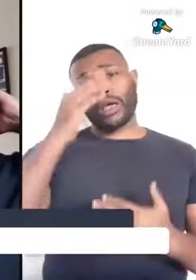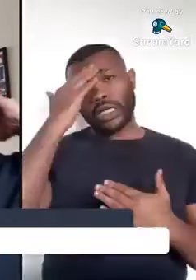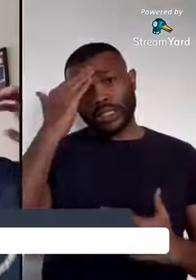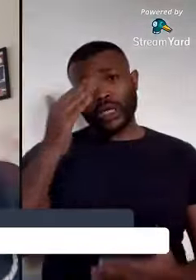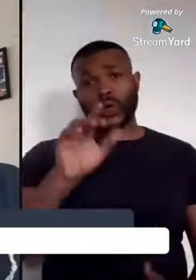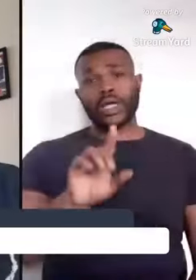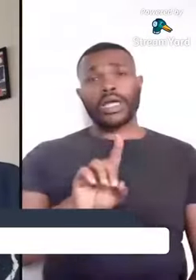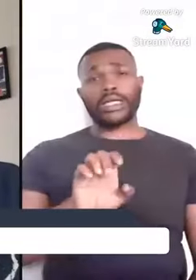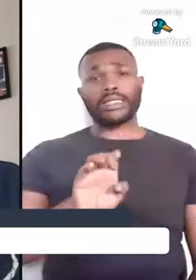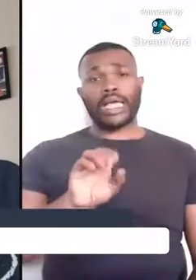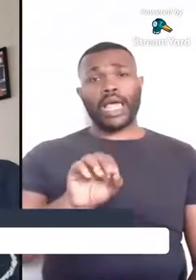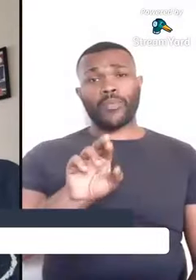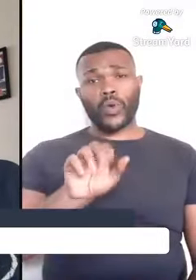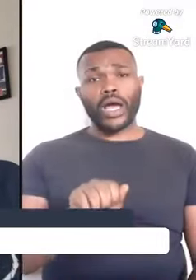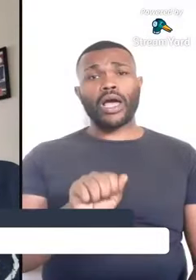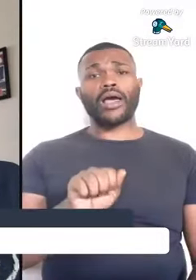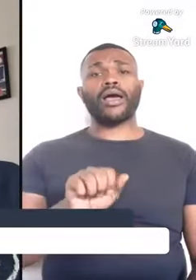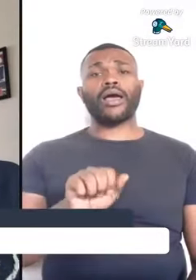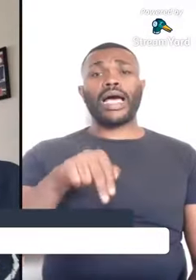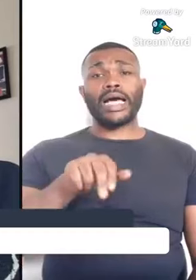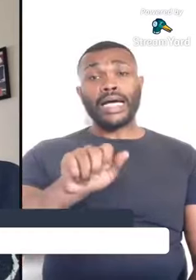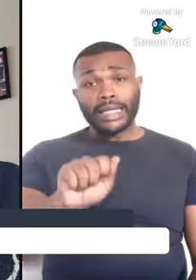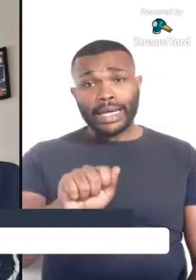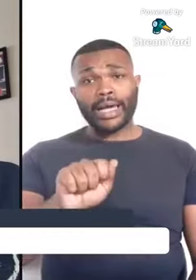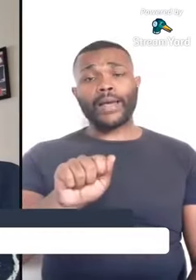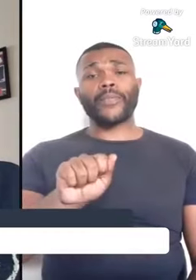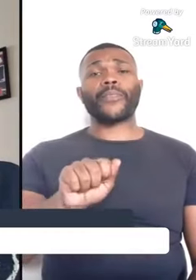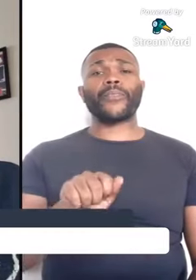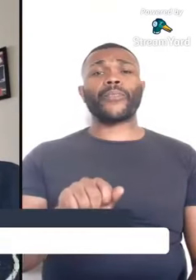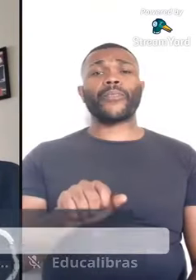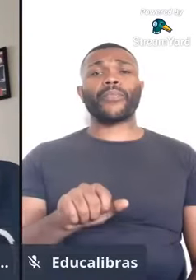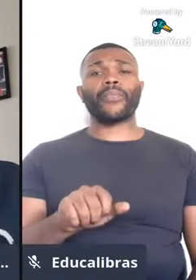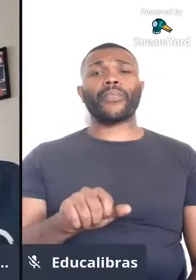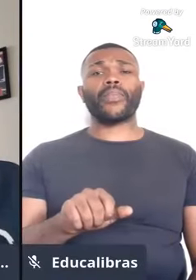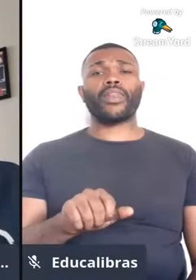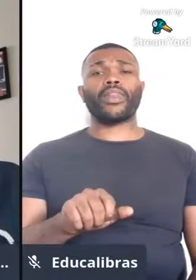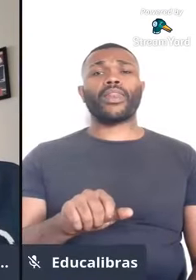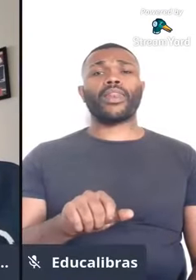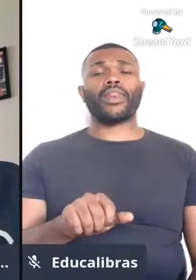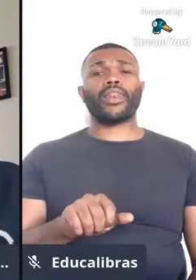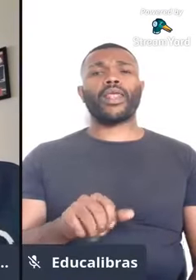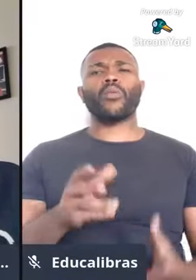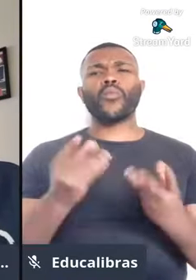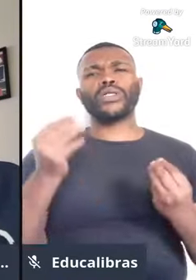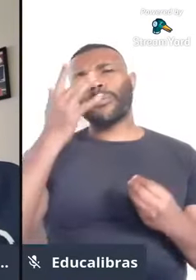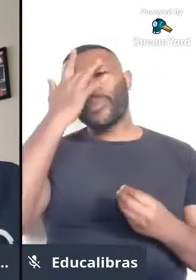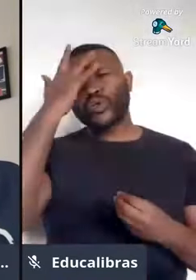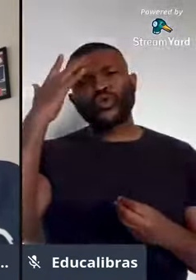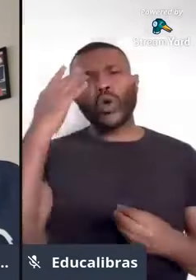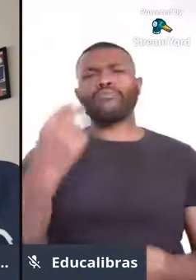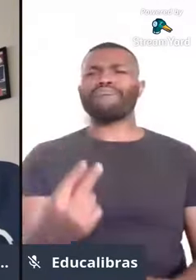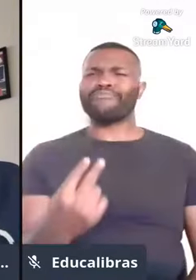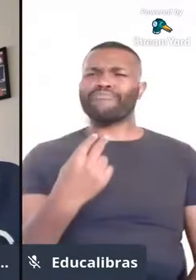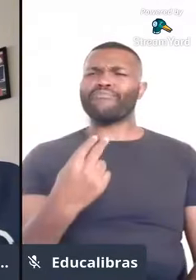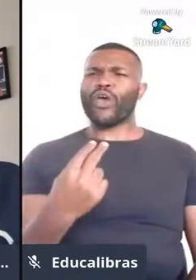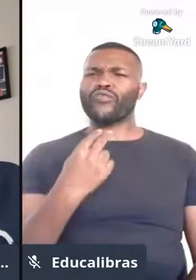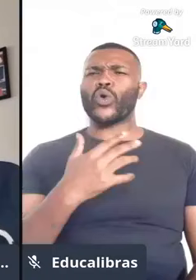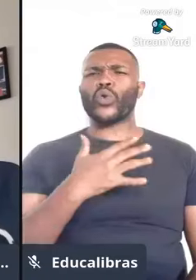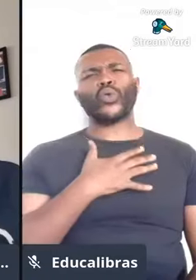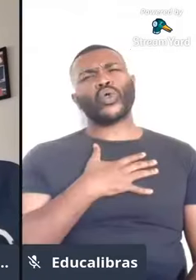aqui, deixa eu ver, a Ana Luísa, aí, Sodeiro, sobe lá, um montão de gente que estava com a gente. Não chega.